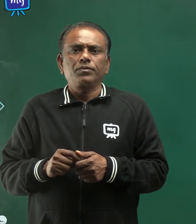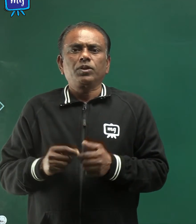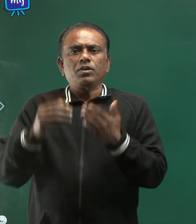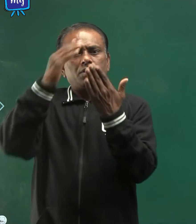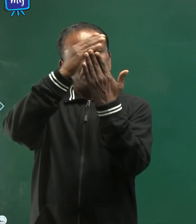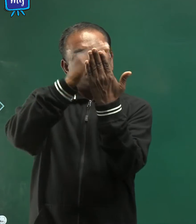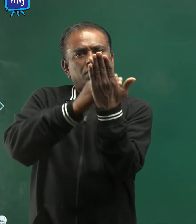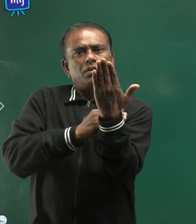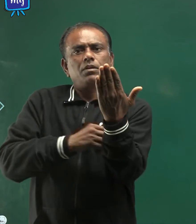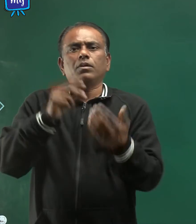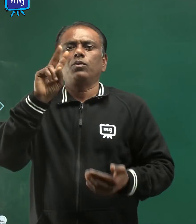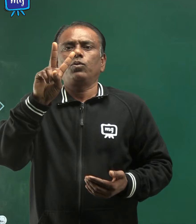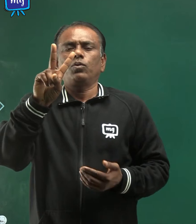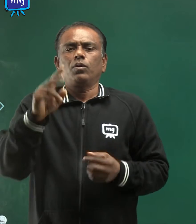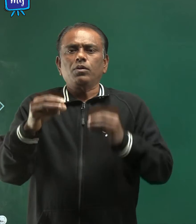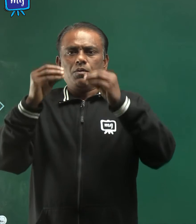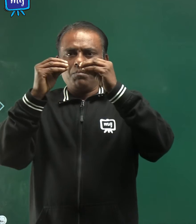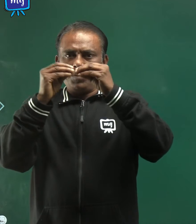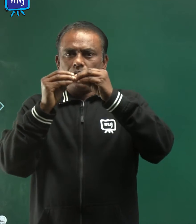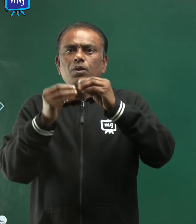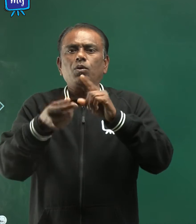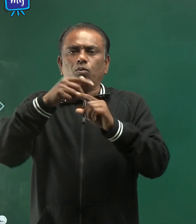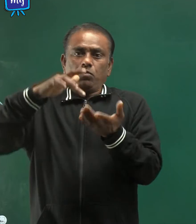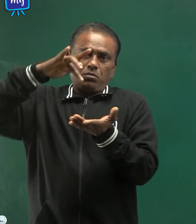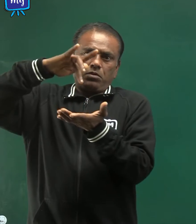चरण 2 B को केंद्र मानकर